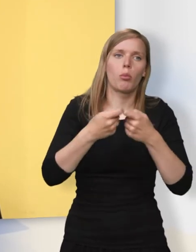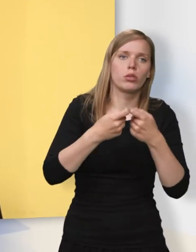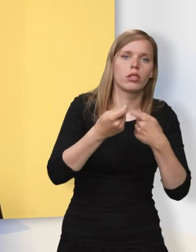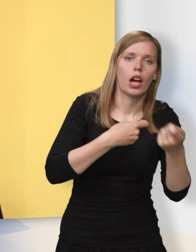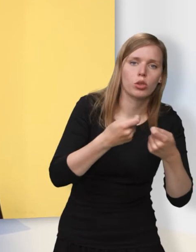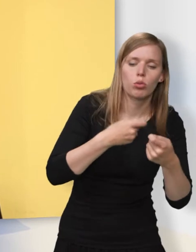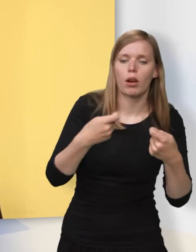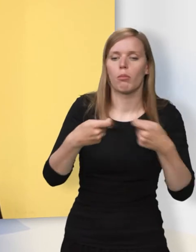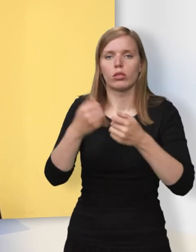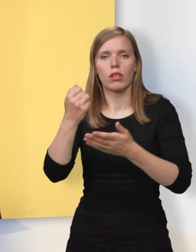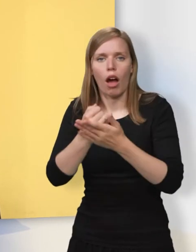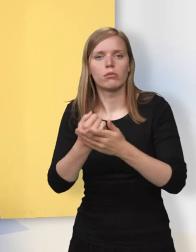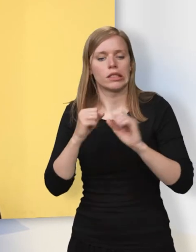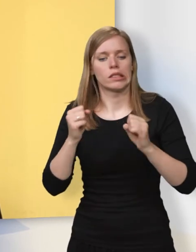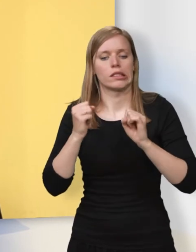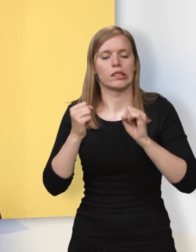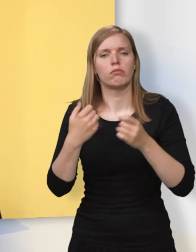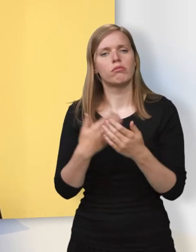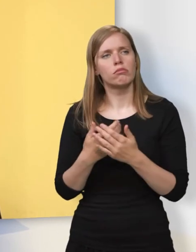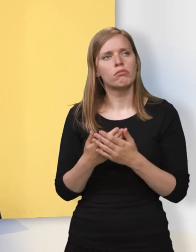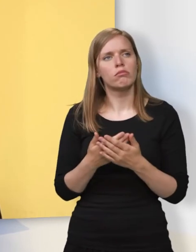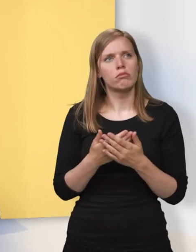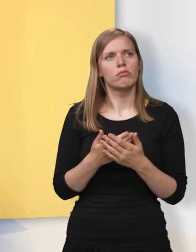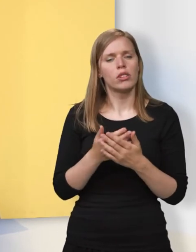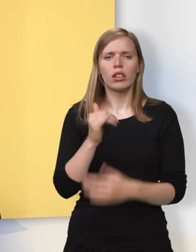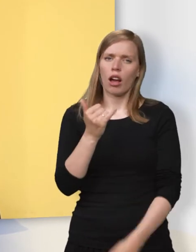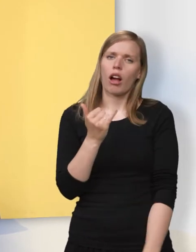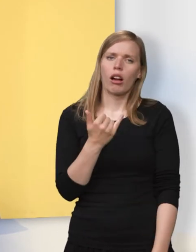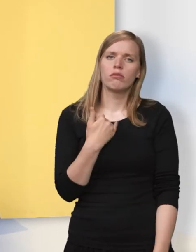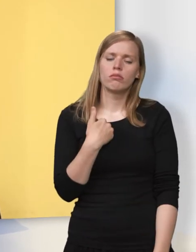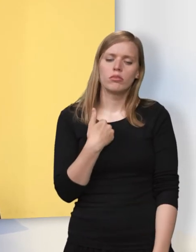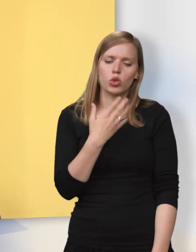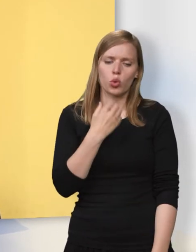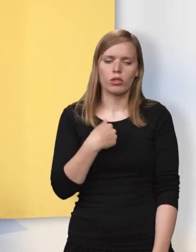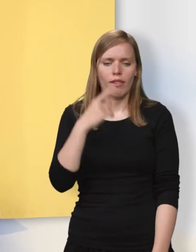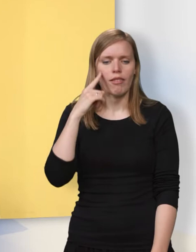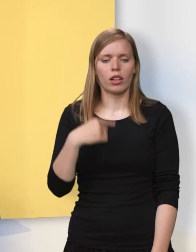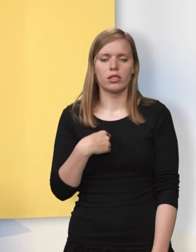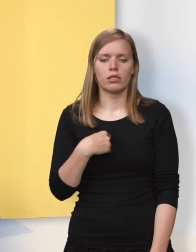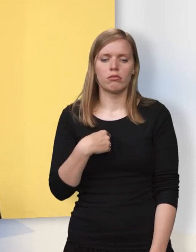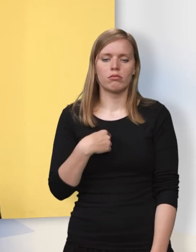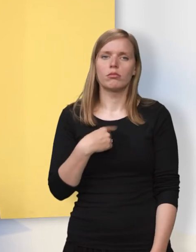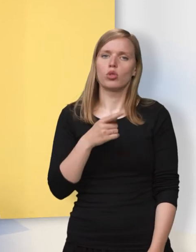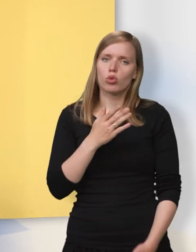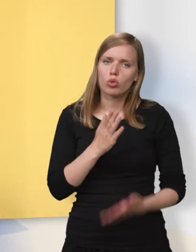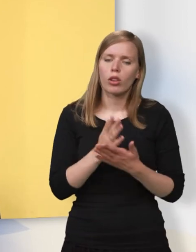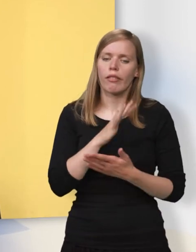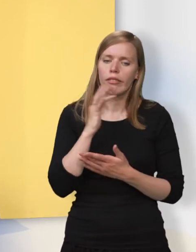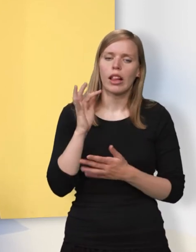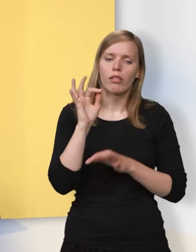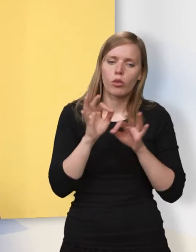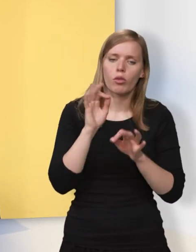Bundesamt. Und insofern, ja, ist das schön zu wissen, dass ich meinen Beitrag geleistet habe. Die Bewertung, ob